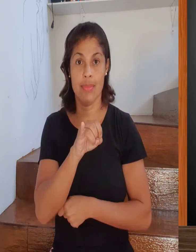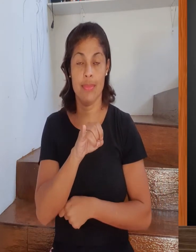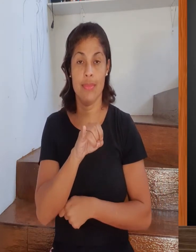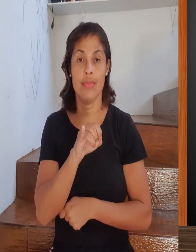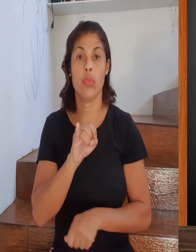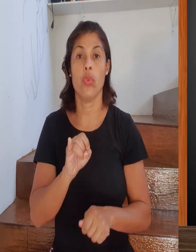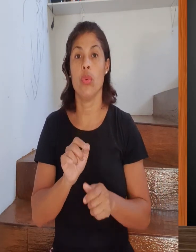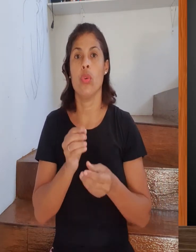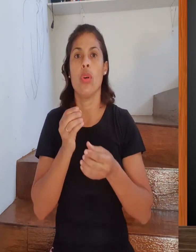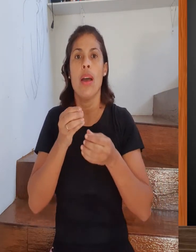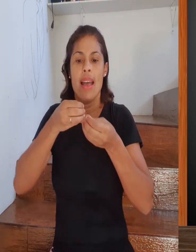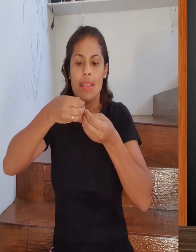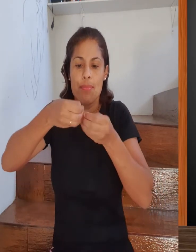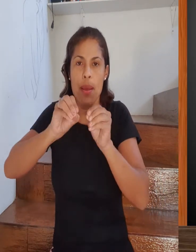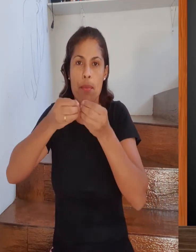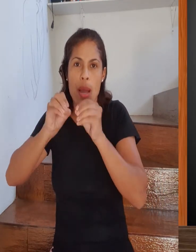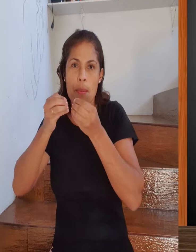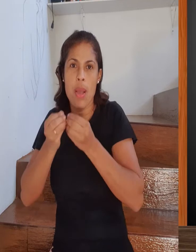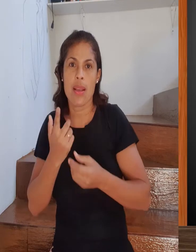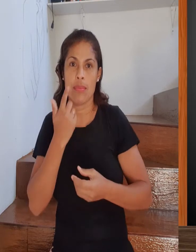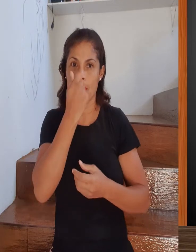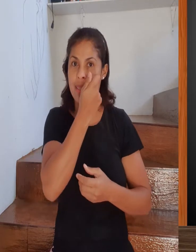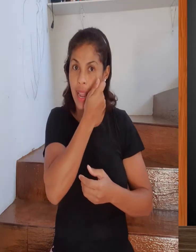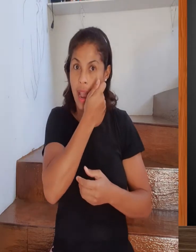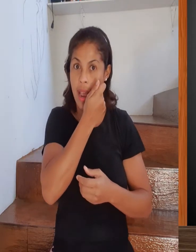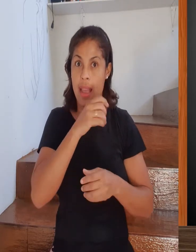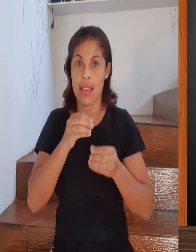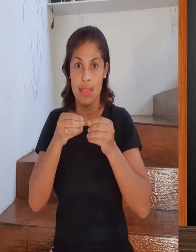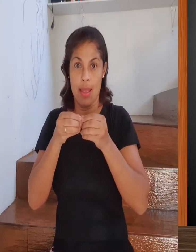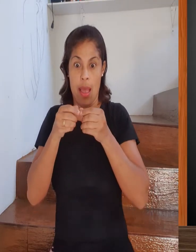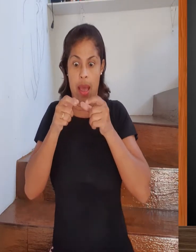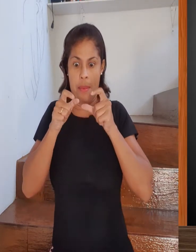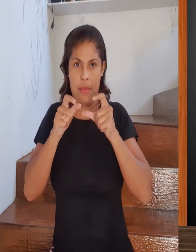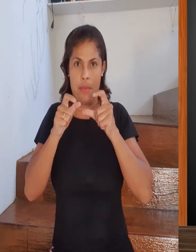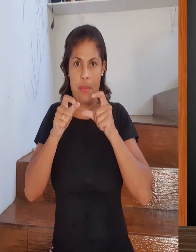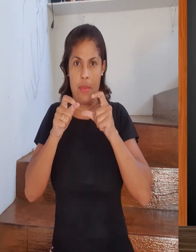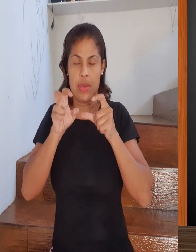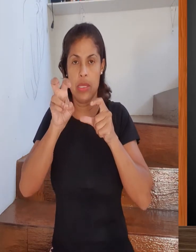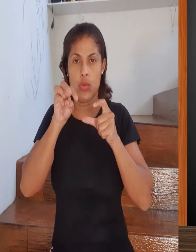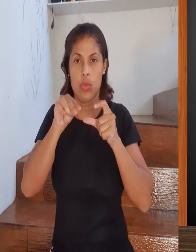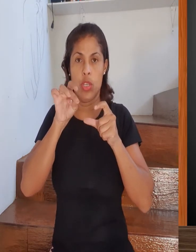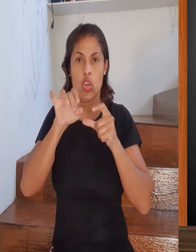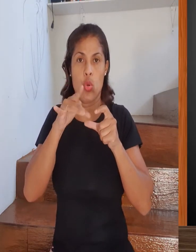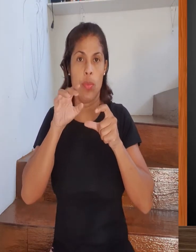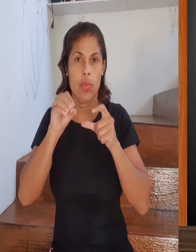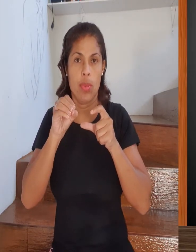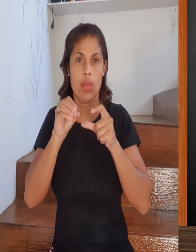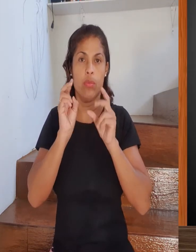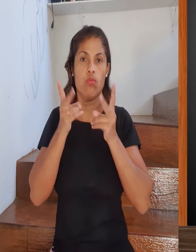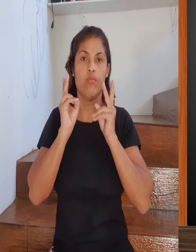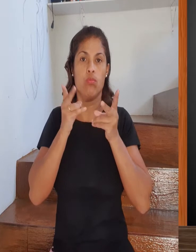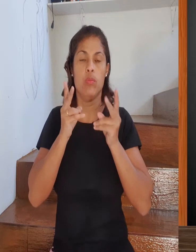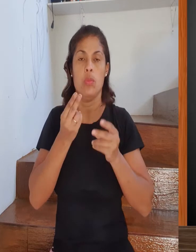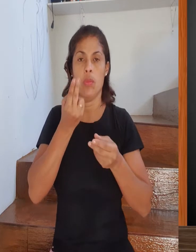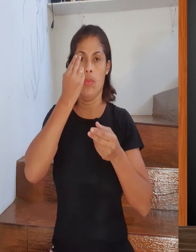trato respiratório é o tamanho das partículas. Partículas maiores que 5 micrômetros são retidas